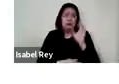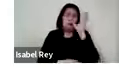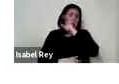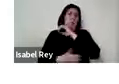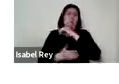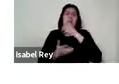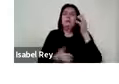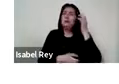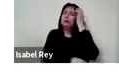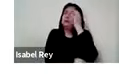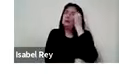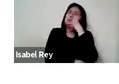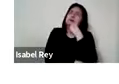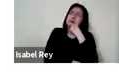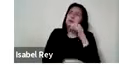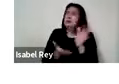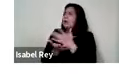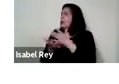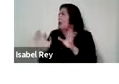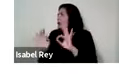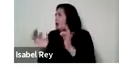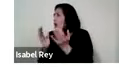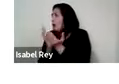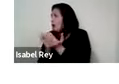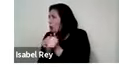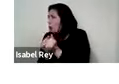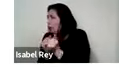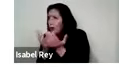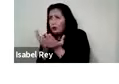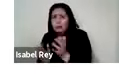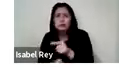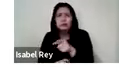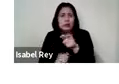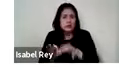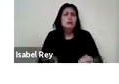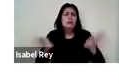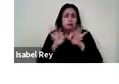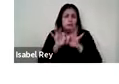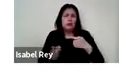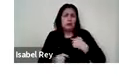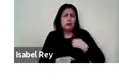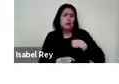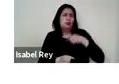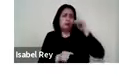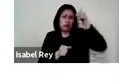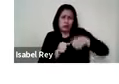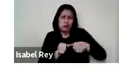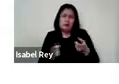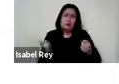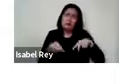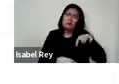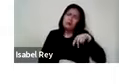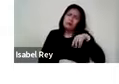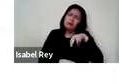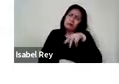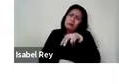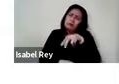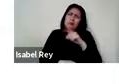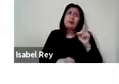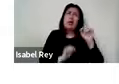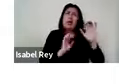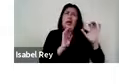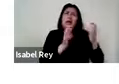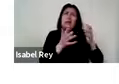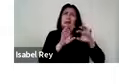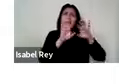y reflexionamos cuando ya no estamos con nuestros alumnos. Hay algo importante que recordaba también en el camino, ¿no? Una clase